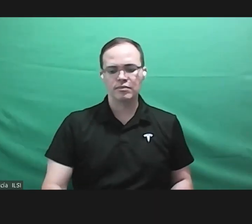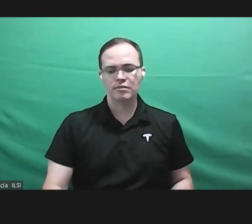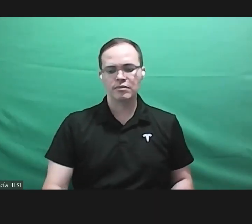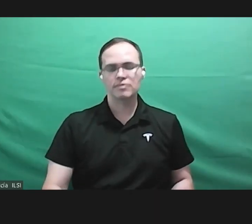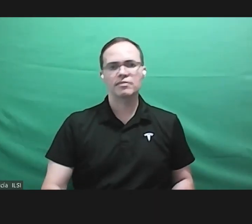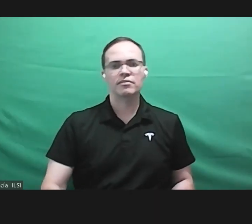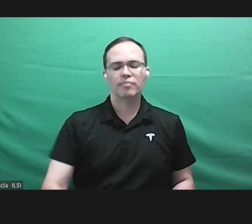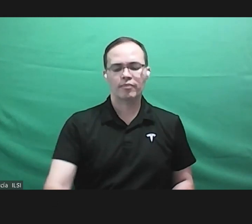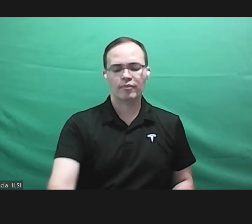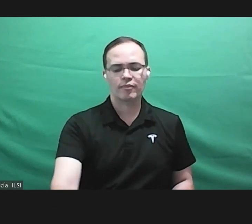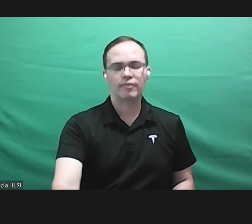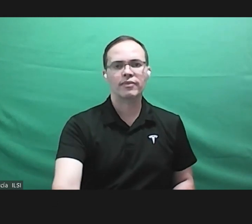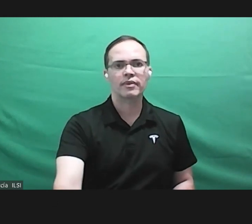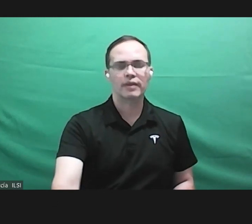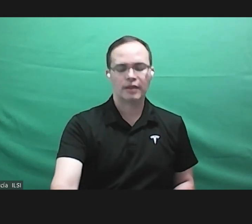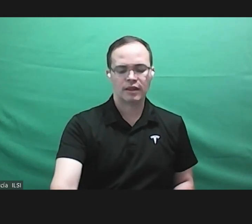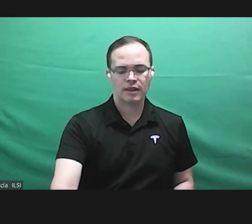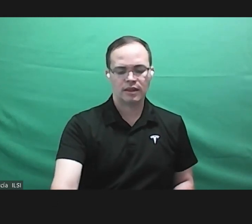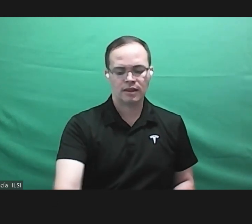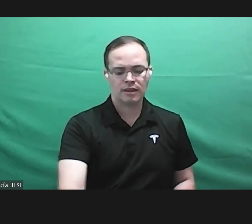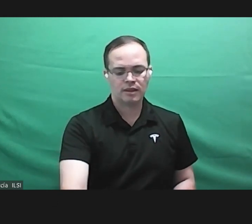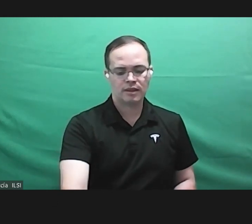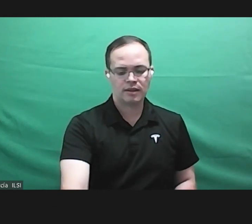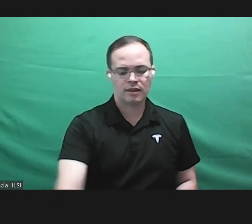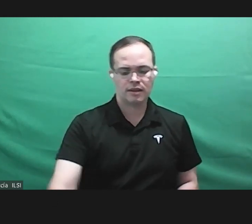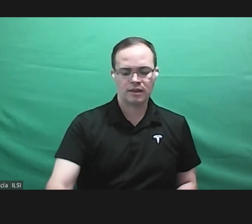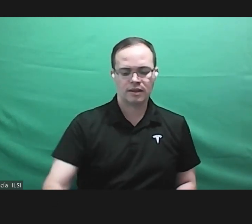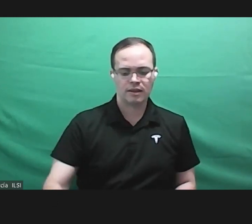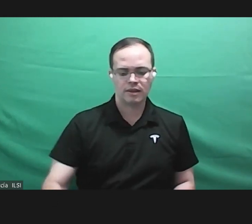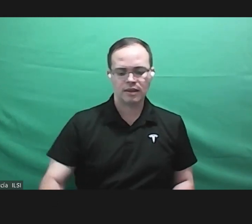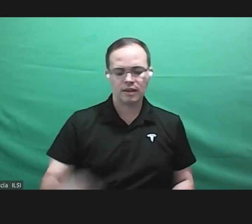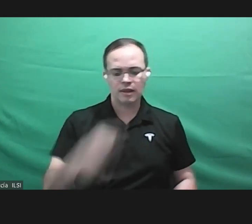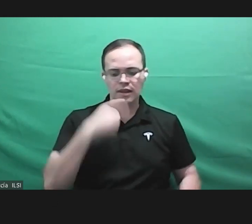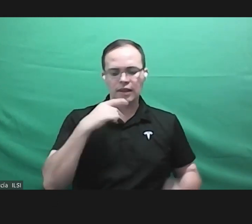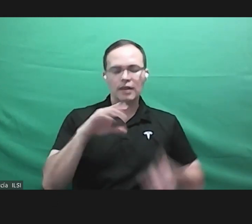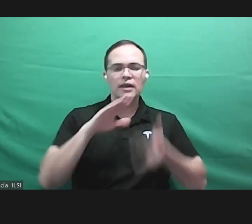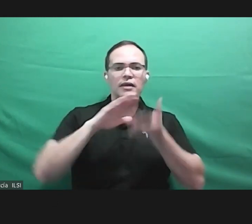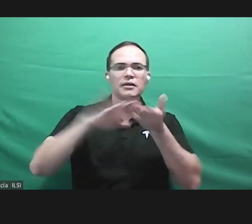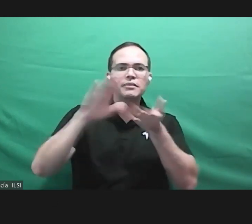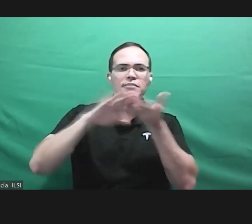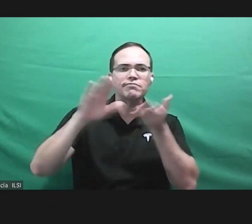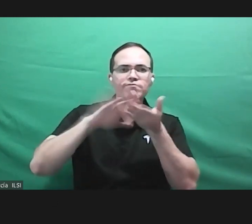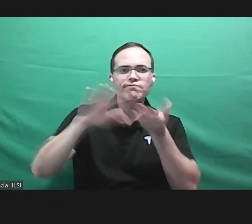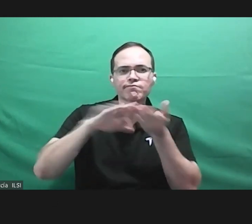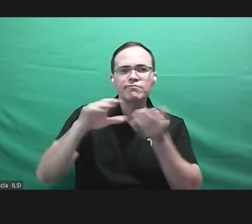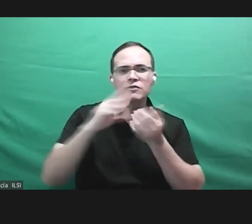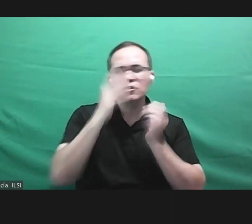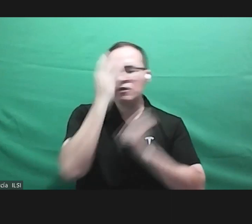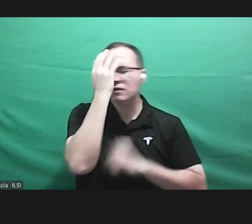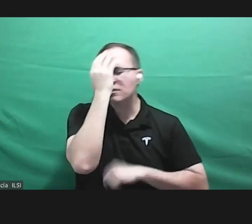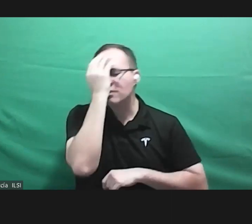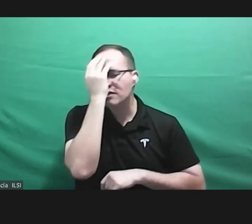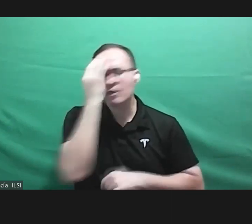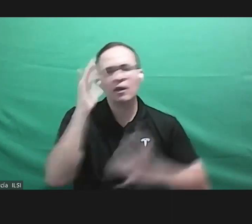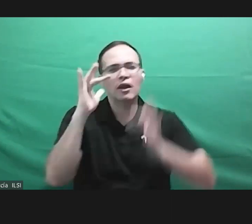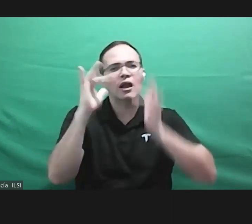Juliana, ¿estás por ahí? Si no, creo que... Qué pena, mi conexión es muy mala. No puedo